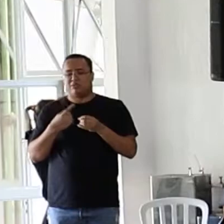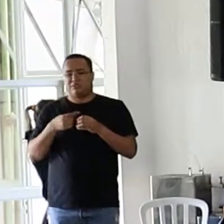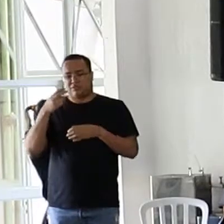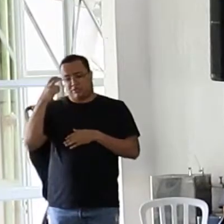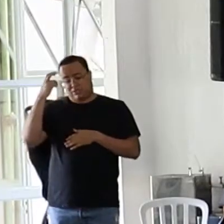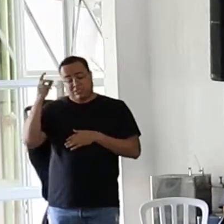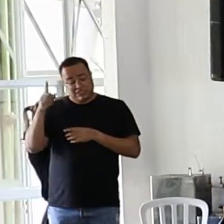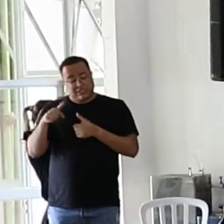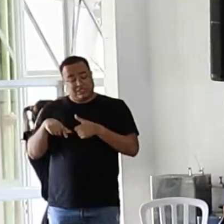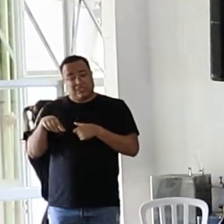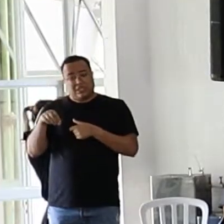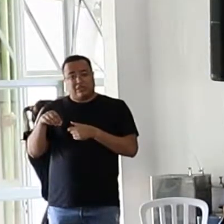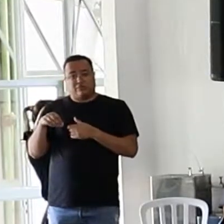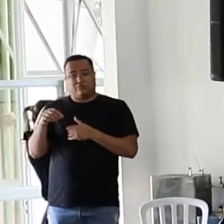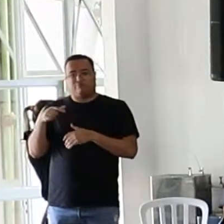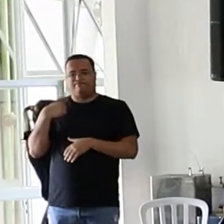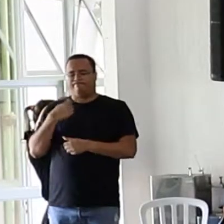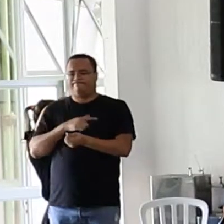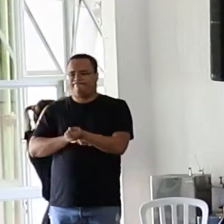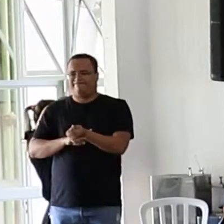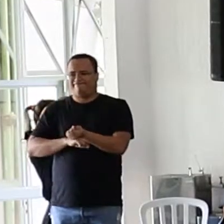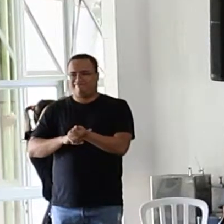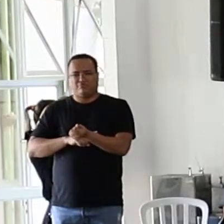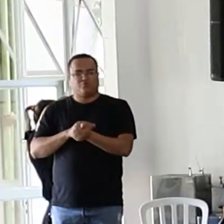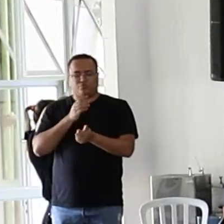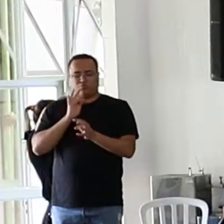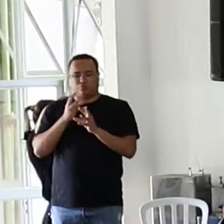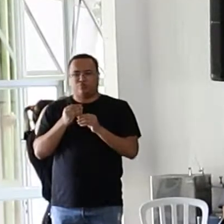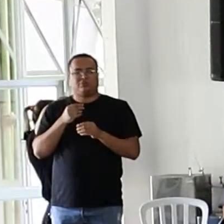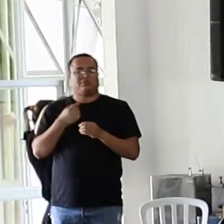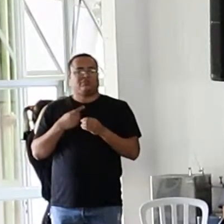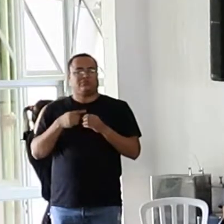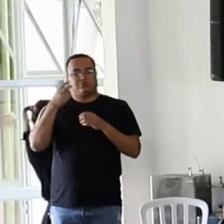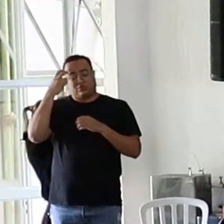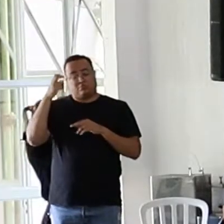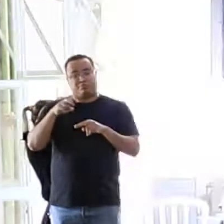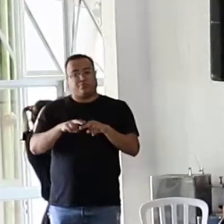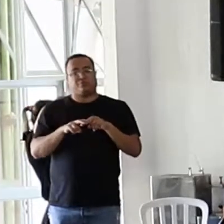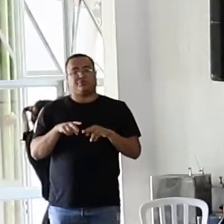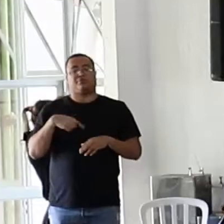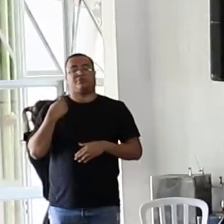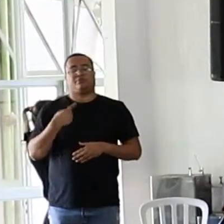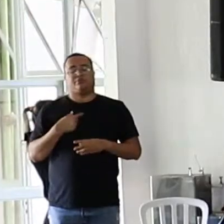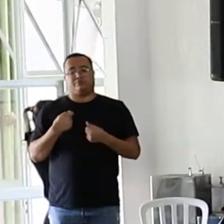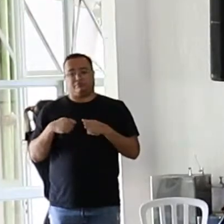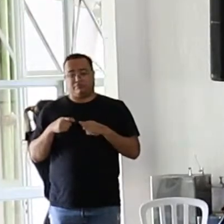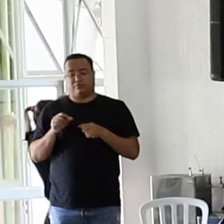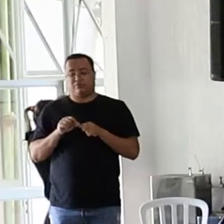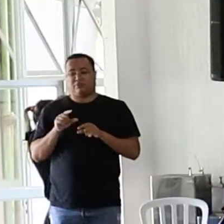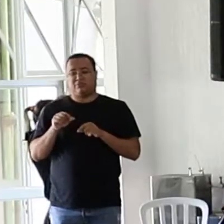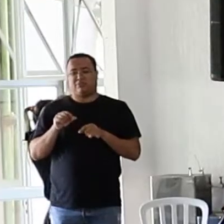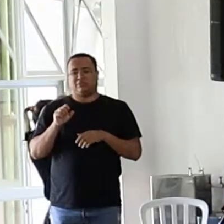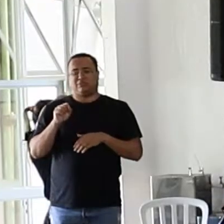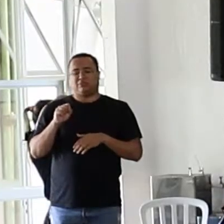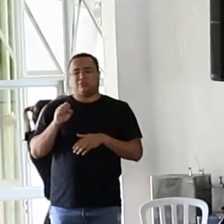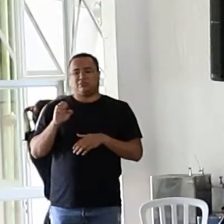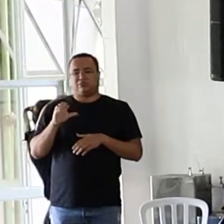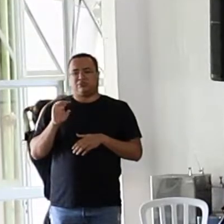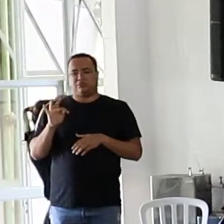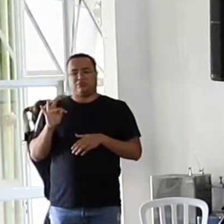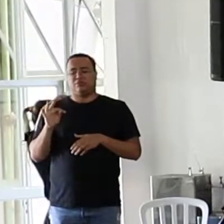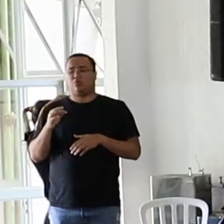do nosso DNA cidades inteligentes eu não dei não teria como acesso a sete